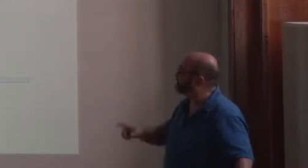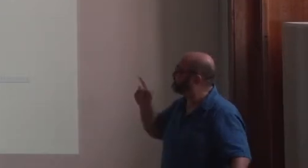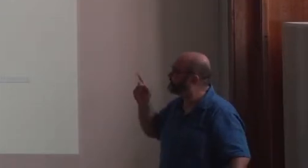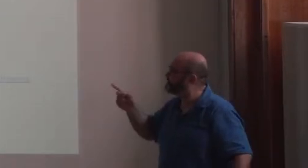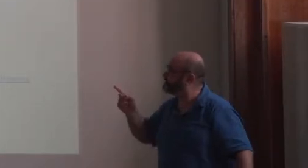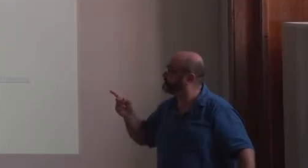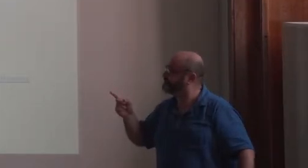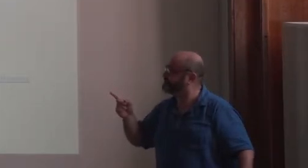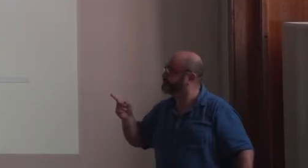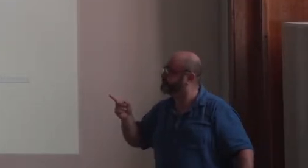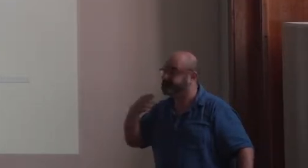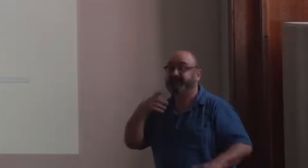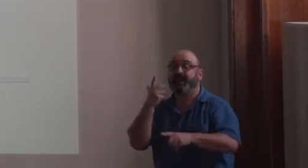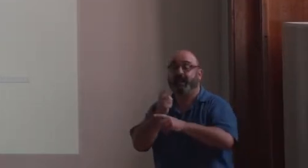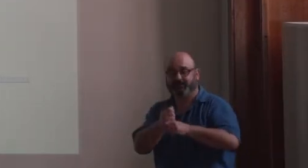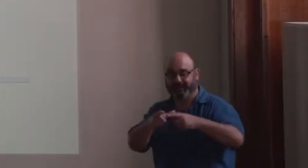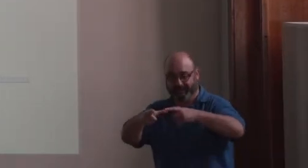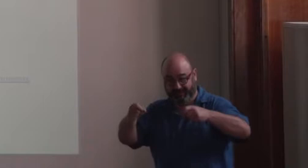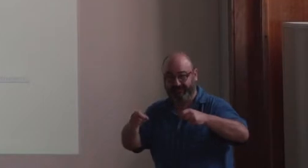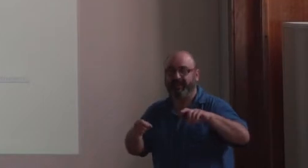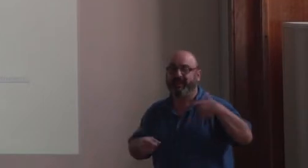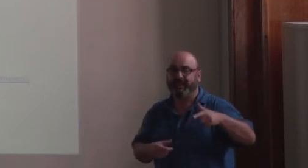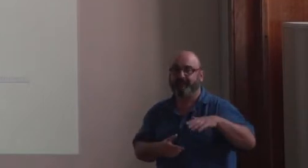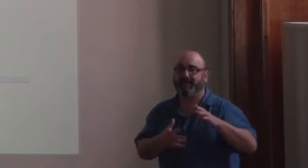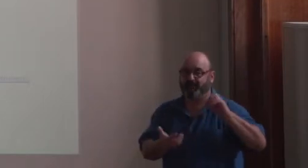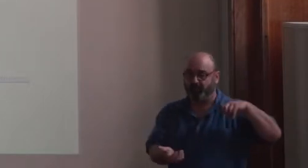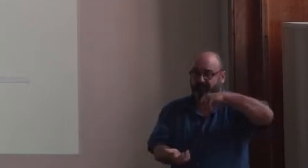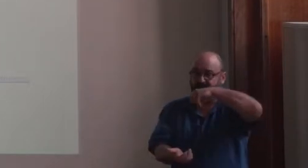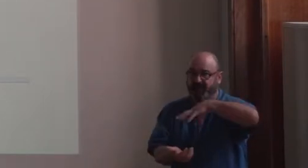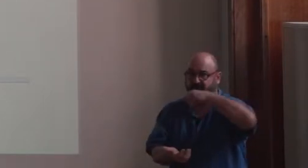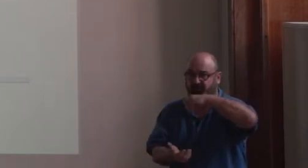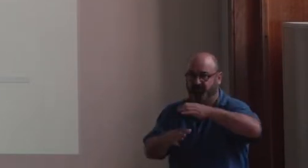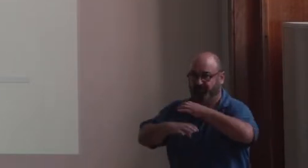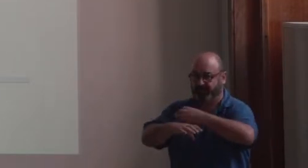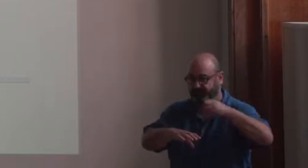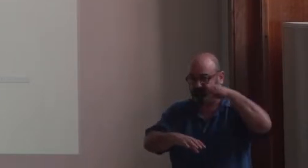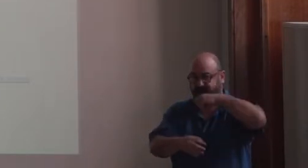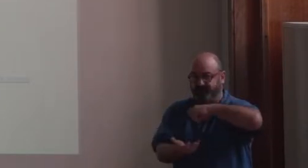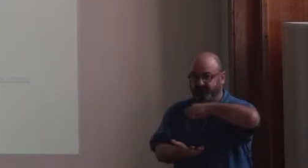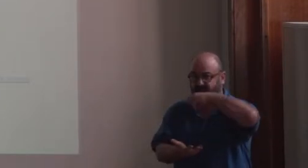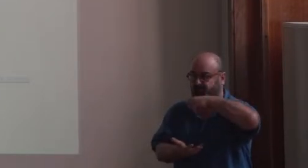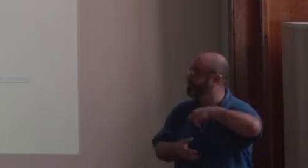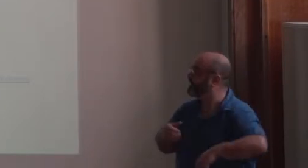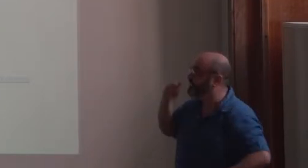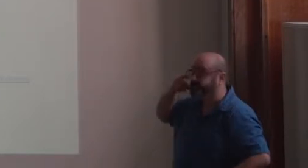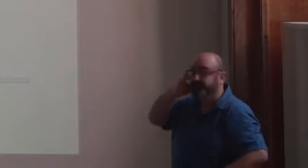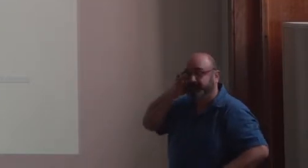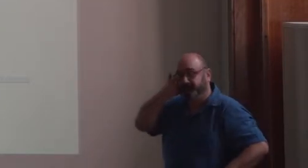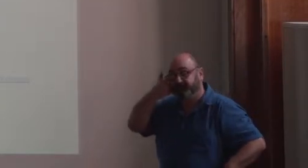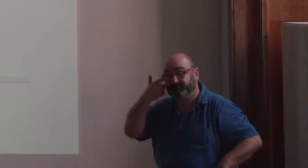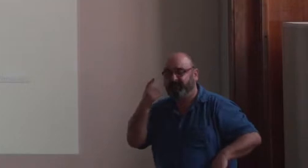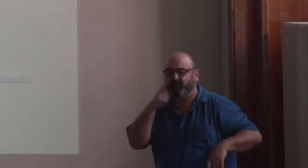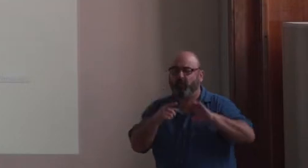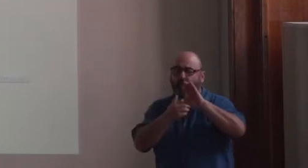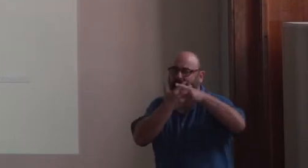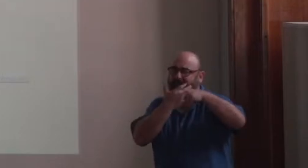carte, l'étape suivante, c'est de flasher MicroPython, donc d'installer MicroPython dessus. Pour ça, pour les ESP,